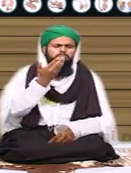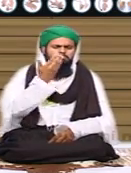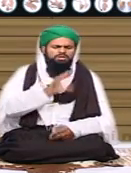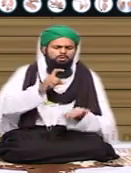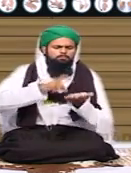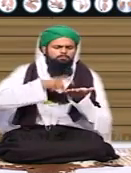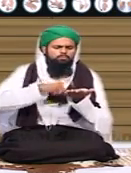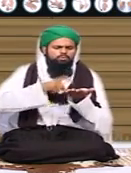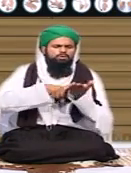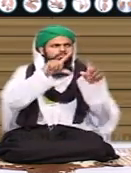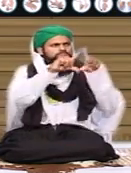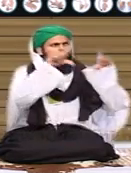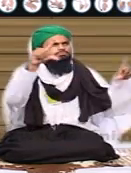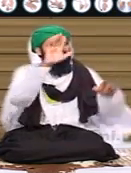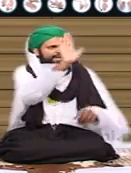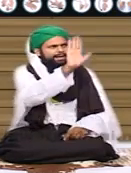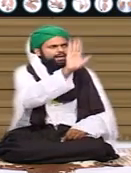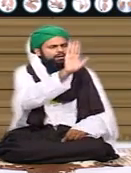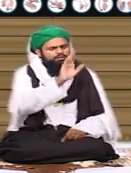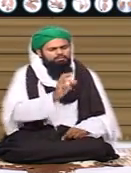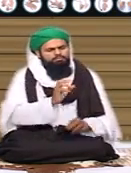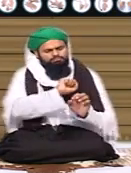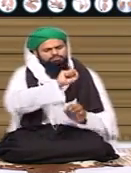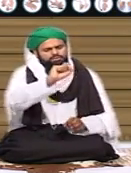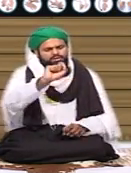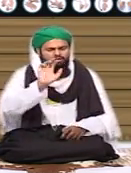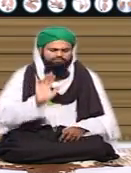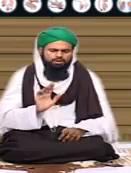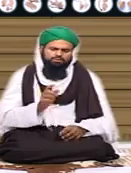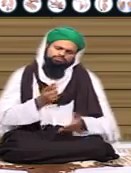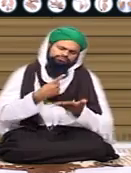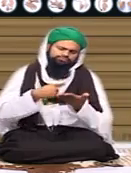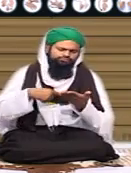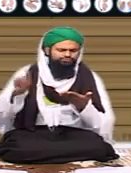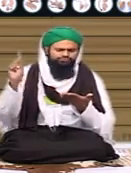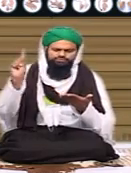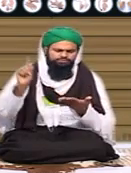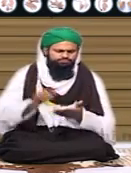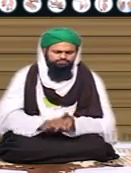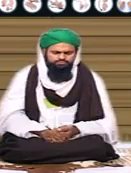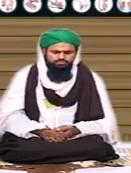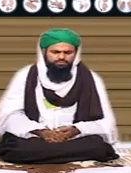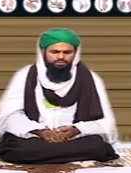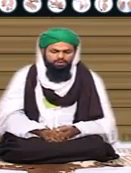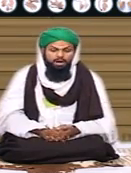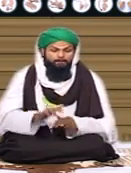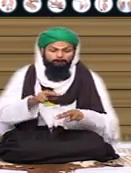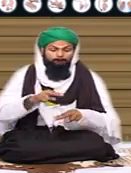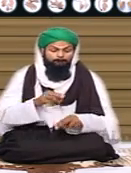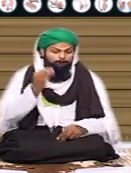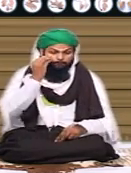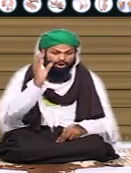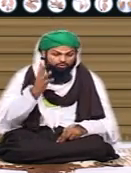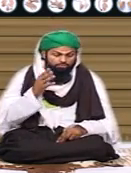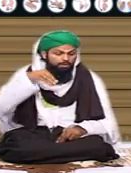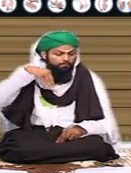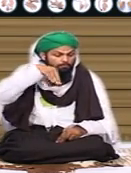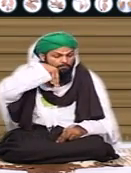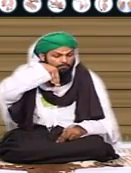صاحب یہاں مرغیاں ذبح ہو رہی ہے، روپیہ فی مرغی اجرت ہے، لکھا ہوا ہے، پتہ ہے، تو پھر تو کوئی حرج نہیں۔ لیکن جب پتہ نہیں ہے، تب